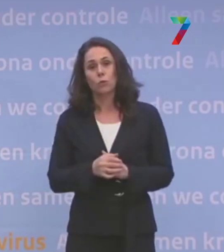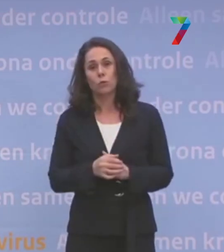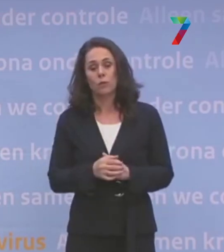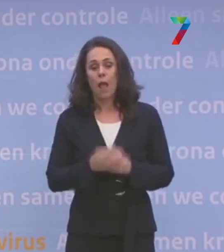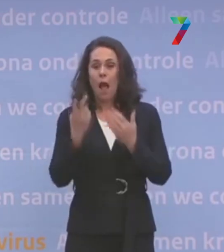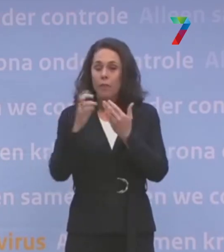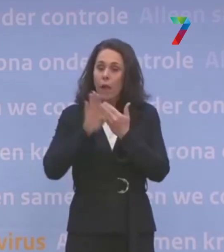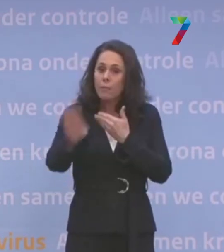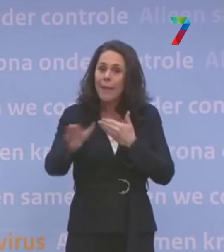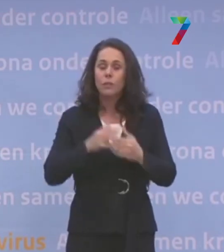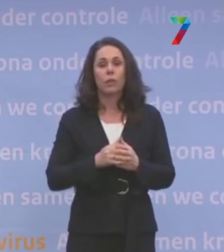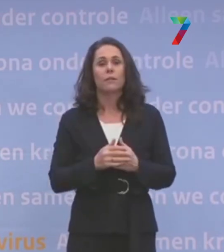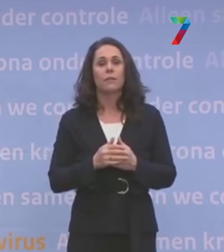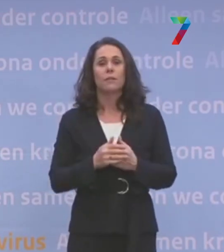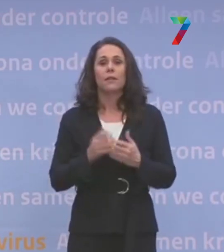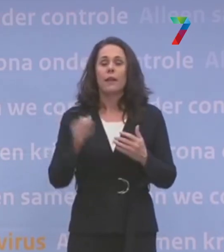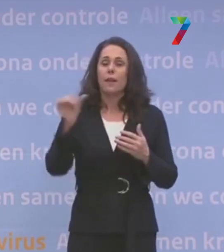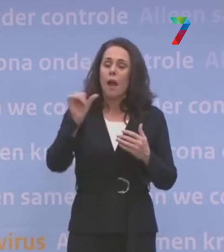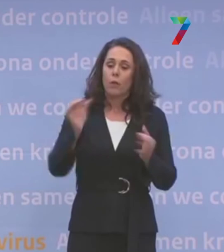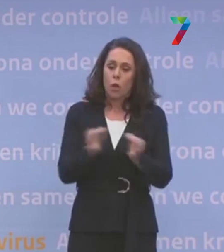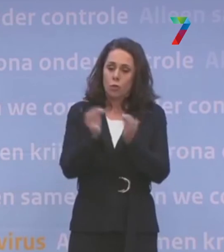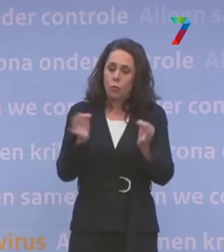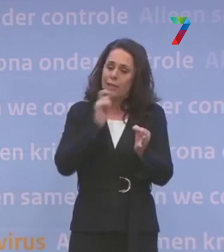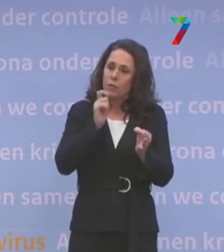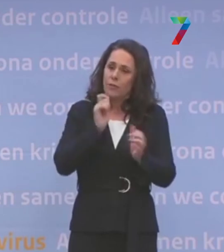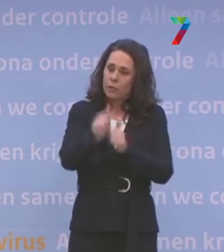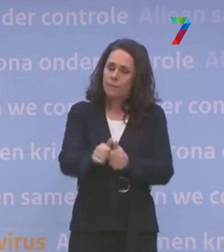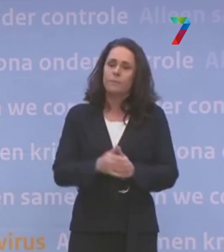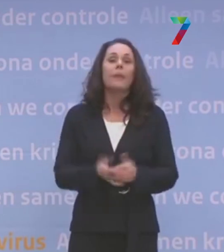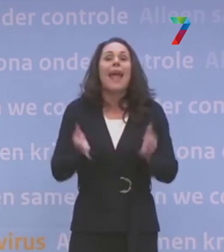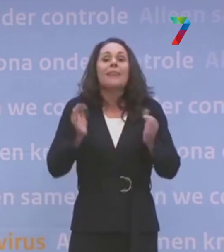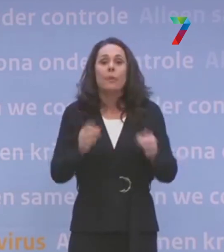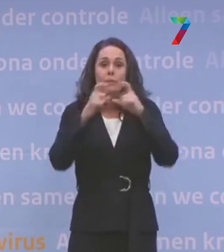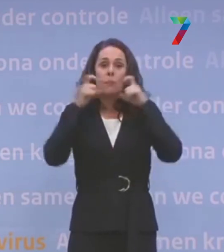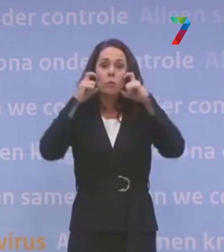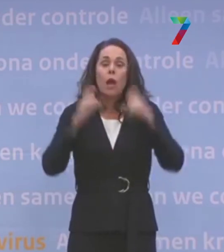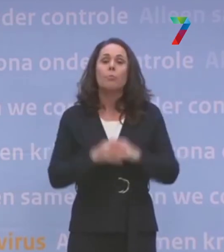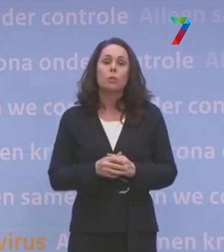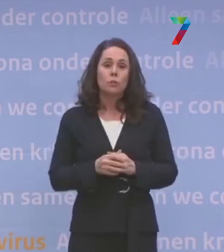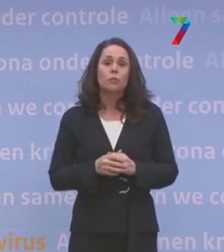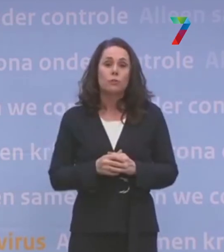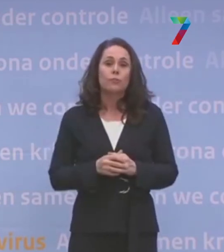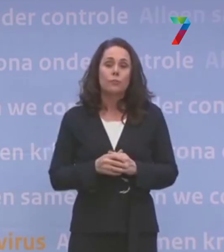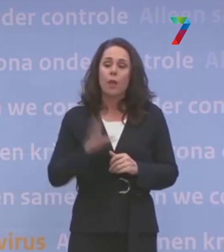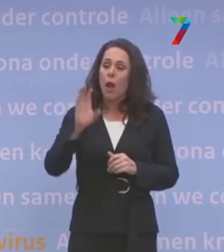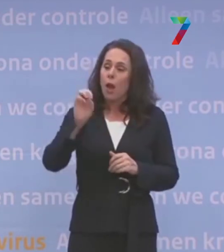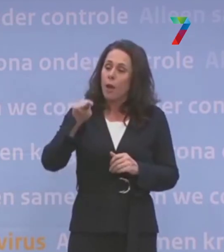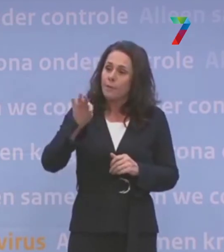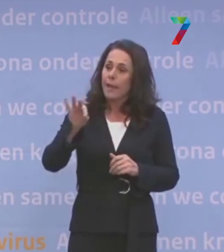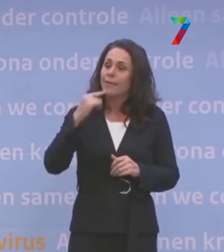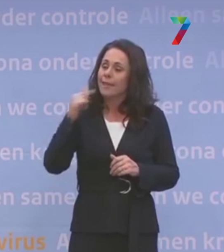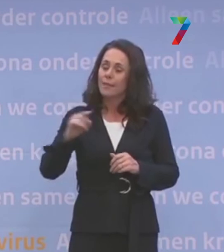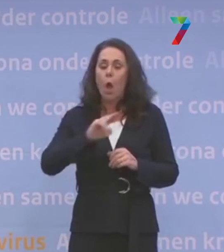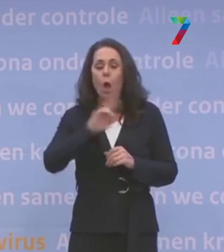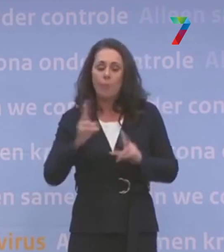Houd anderhalf meter afstand en alle andere gezondheidsadviezen. Specifiek over de mondkapjes heeft het OMT gezegd. We gaan de volgende, komende weken opnieuw